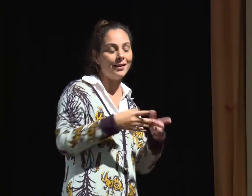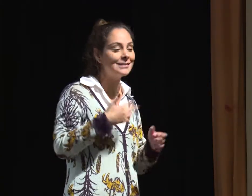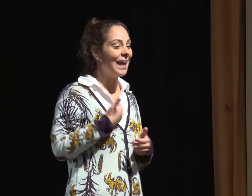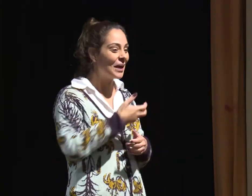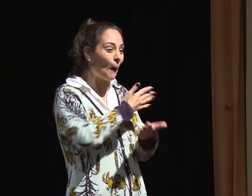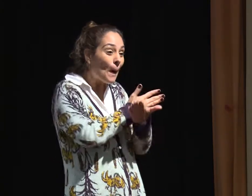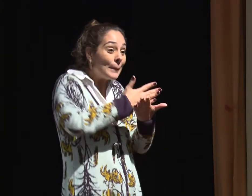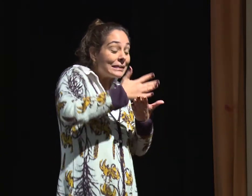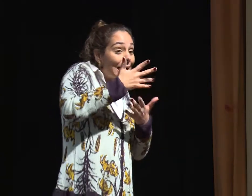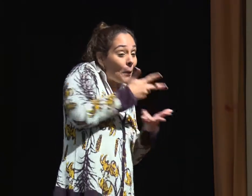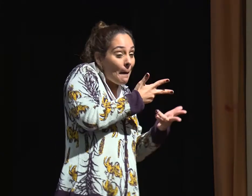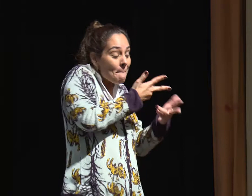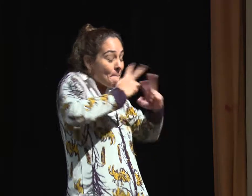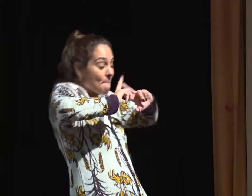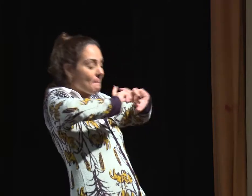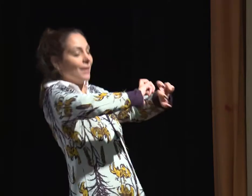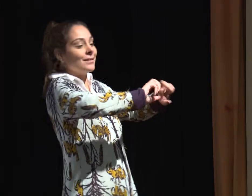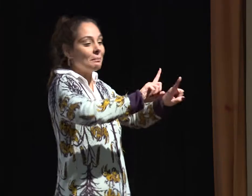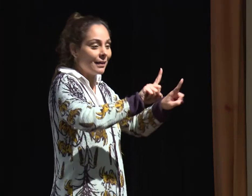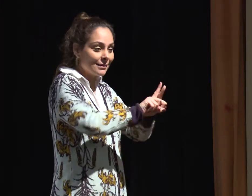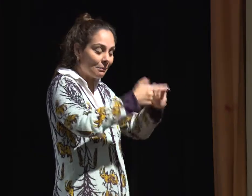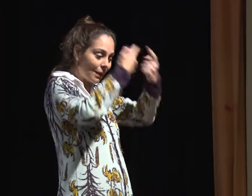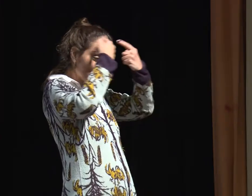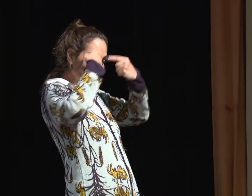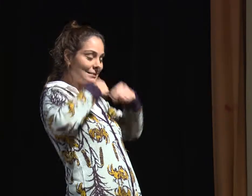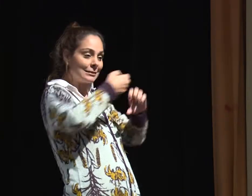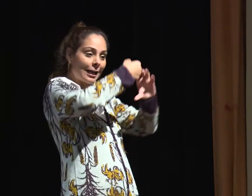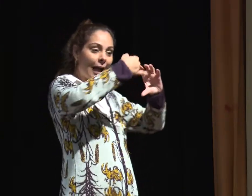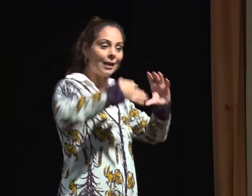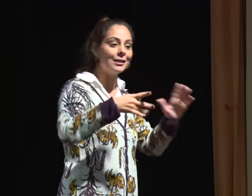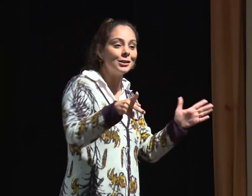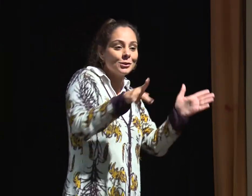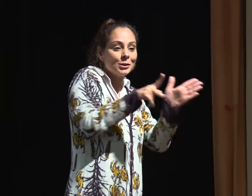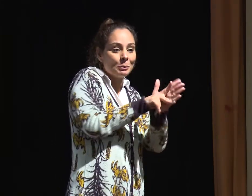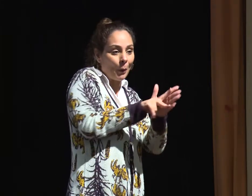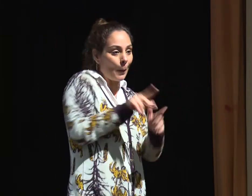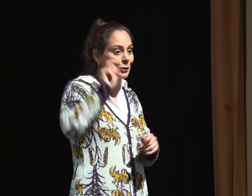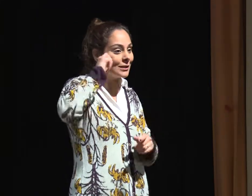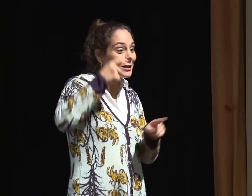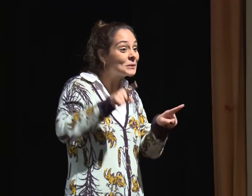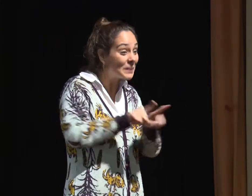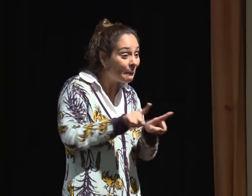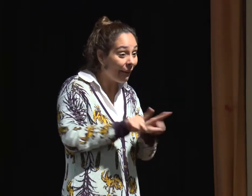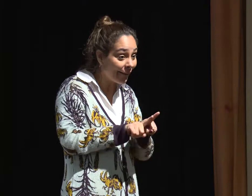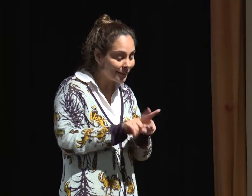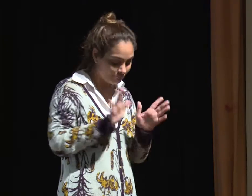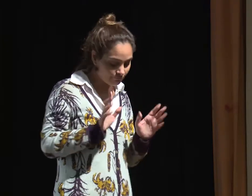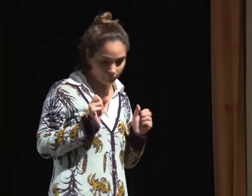lábios já com traços de negroides. Foi quando eles começaram a se perceber e se notar as características